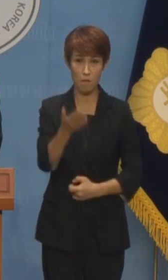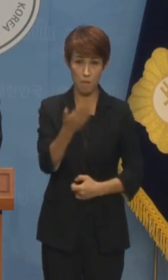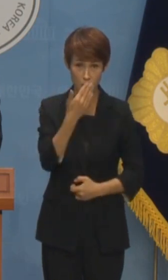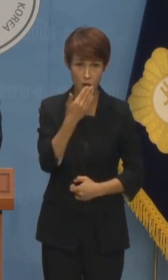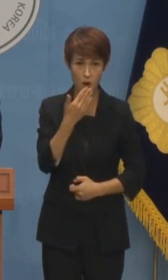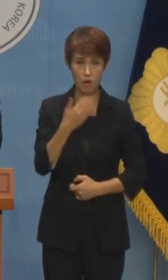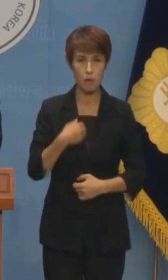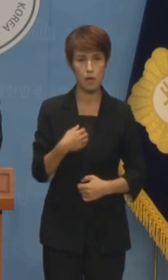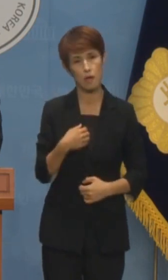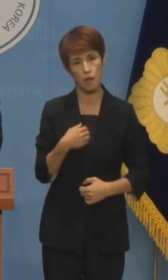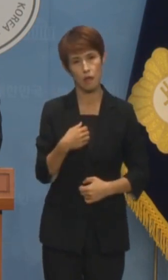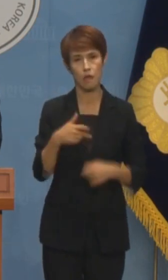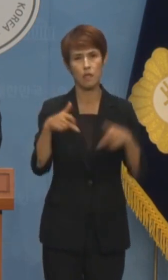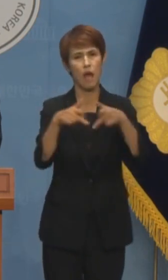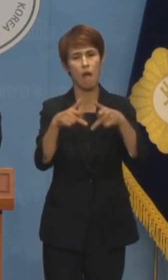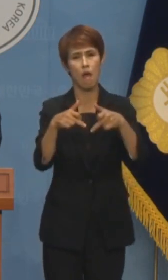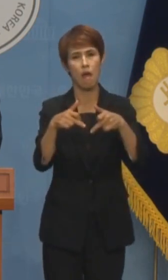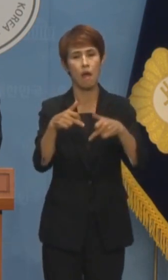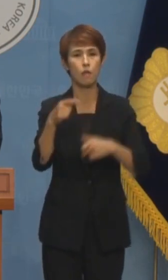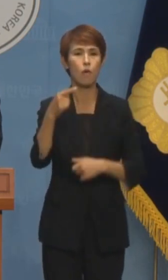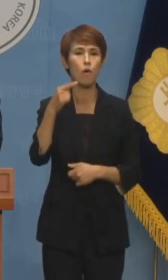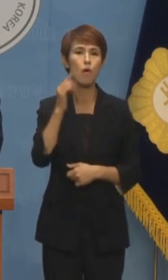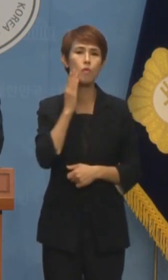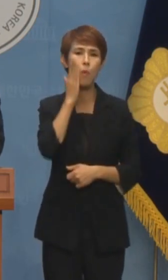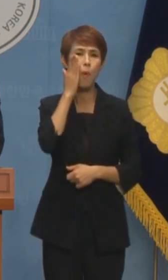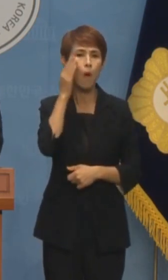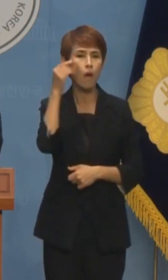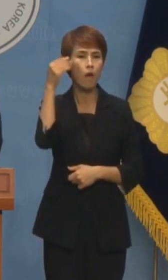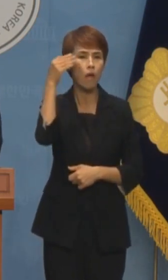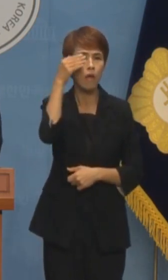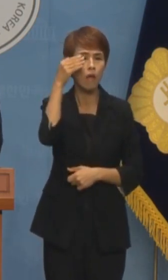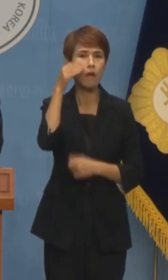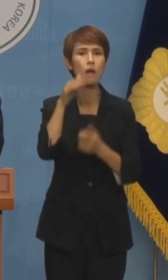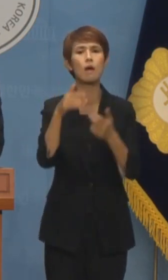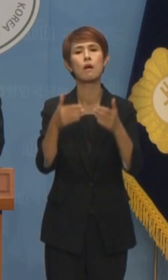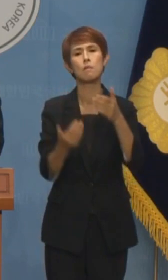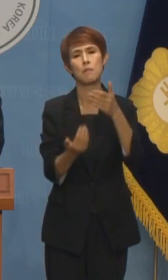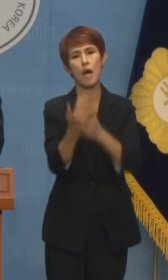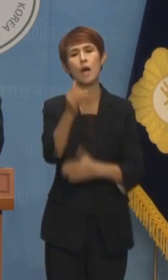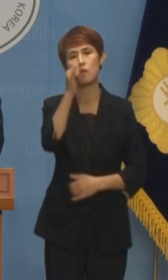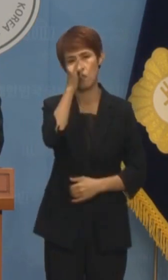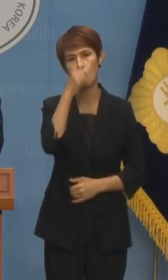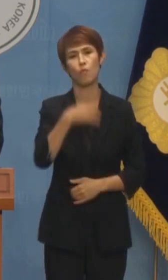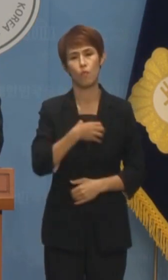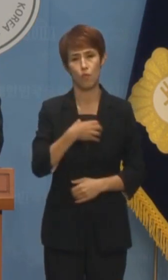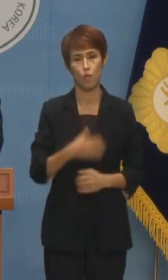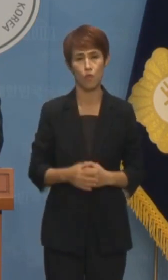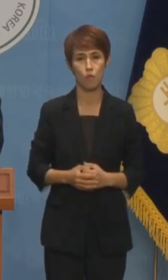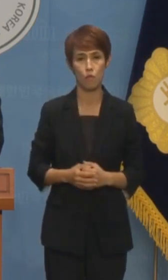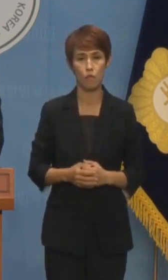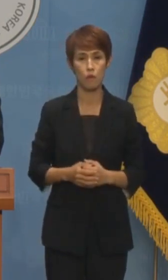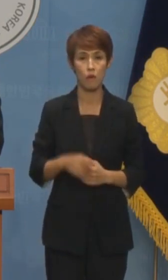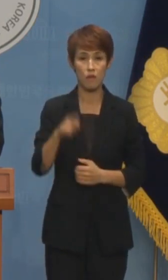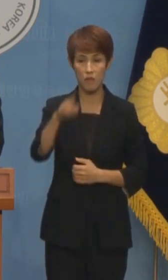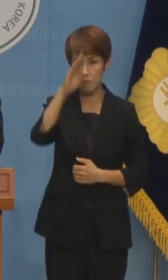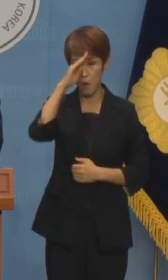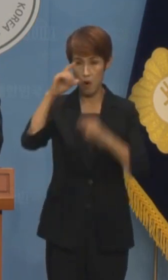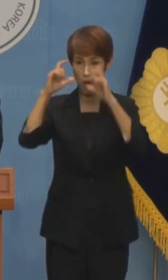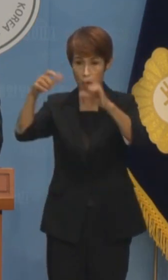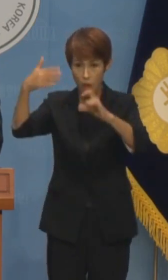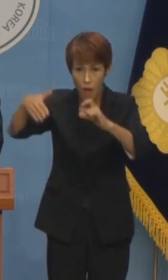부작용을 유발할 수 있으며 ADHD의 진단을 받지 않는 사람이 복용할 시